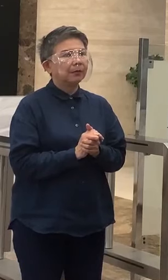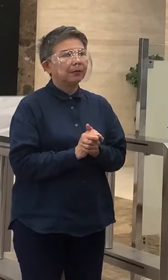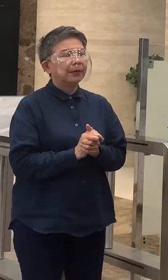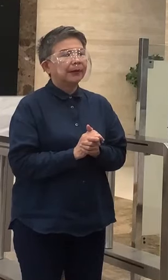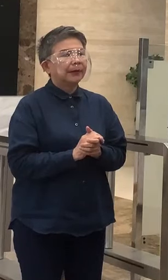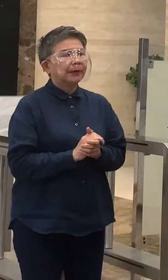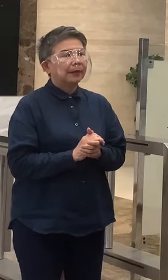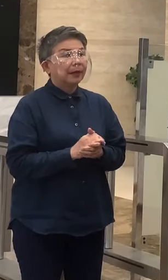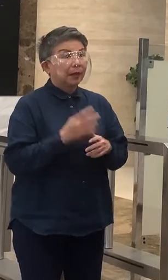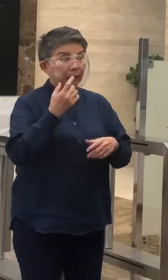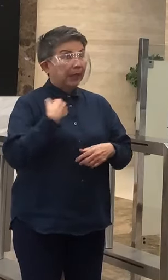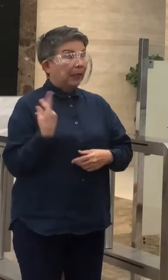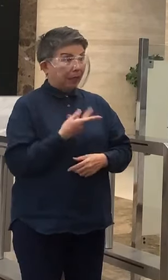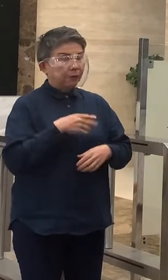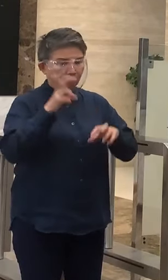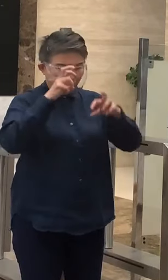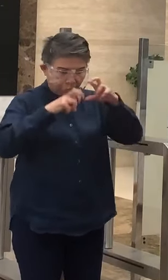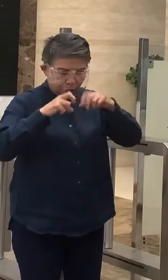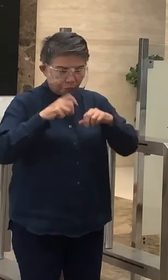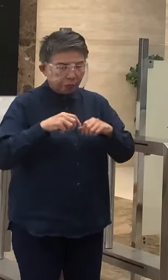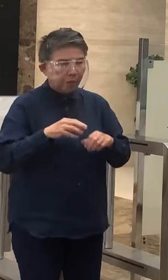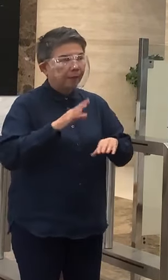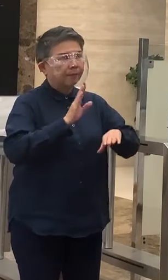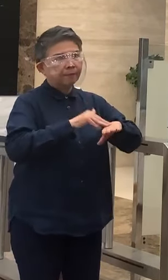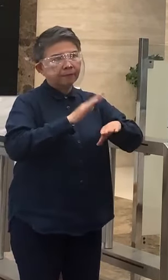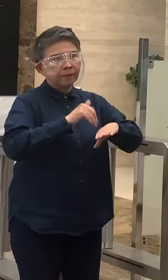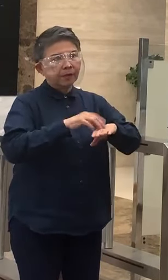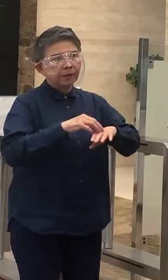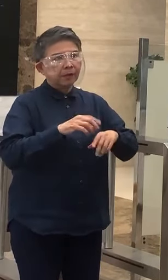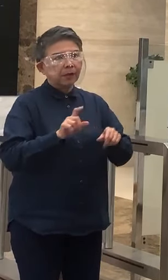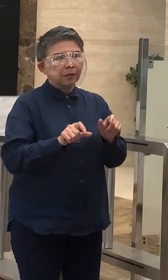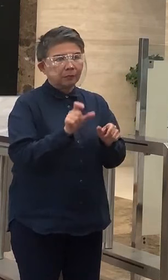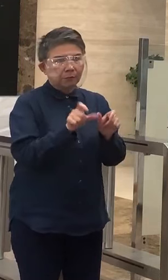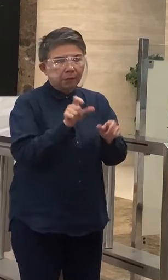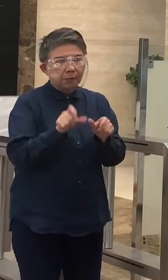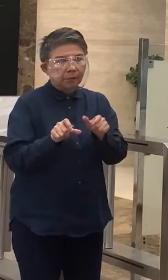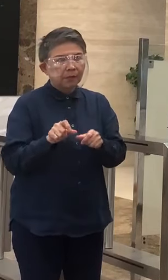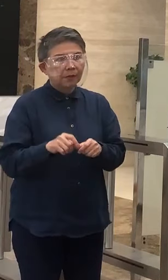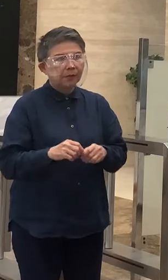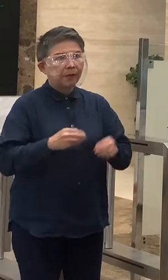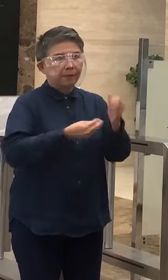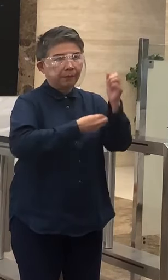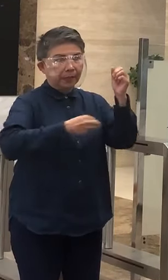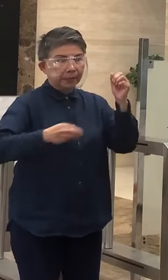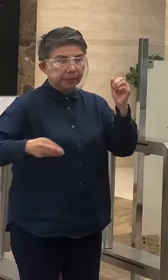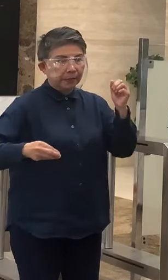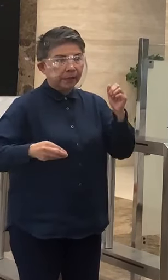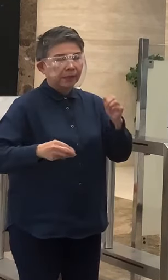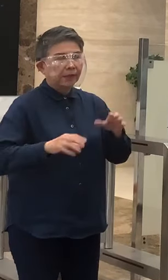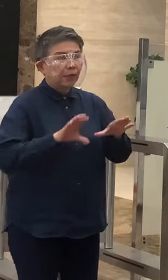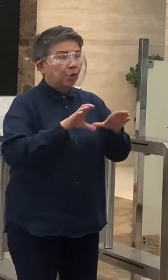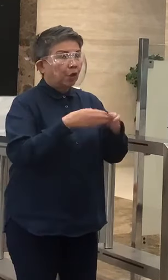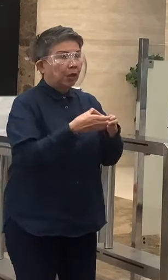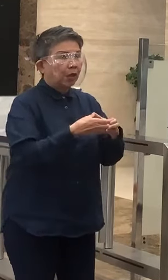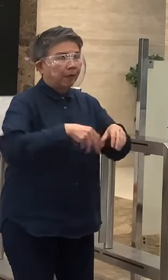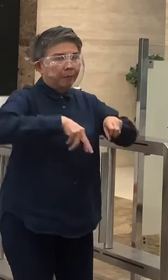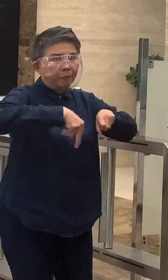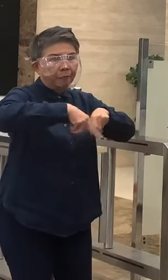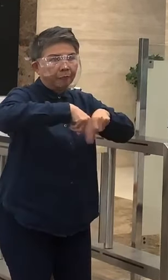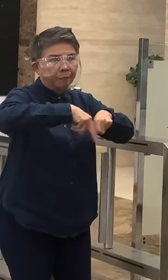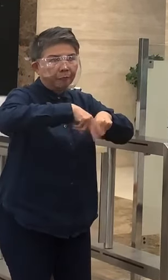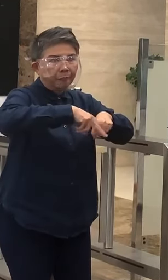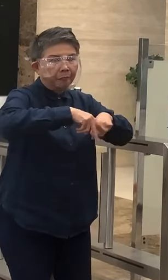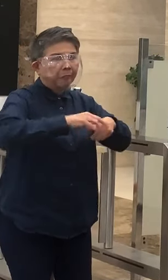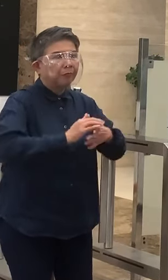Hai dari penyidik sudah melakukan pemanggilan terhadap manajer salah satu klub sepakbola